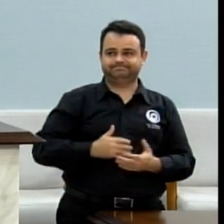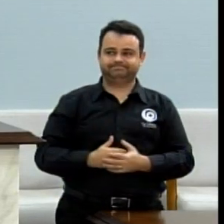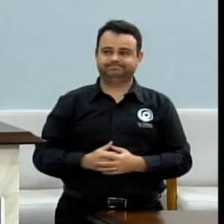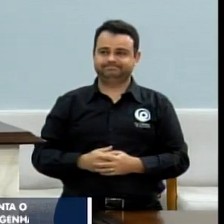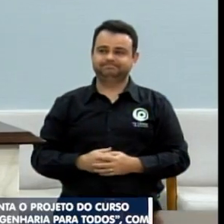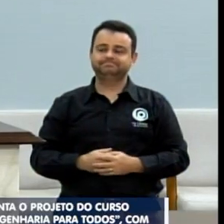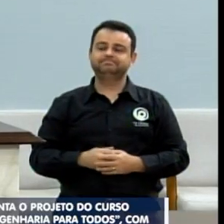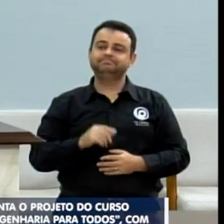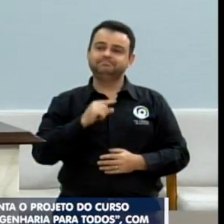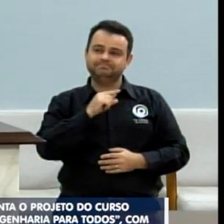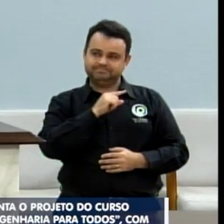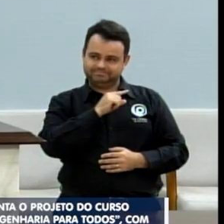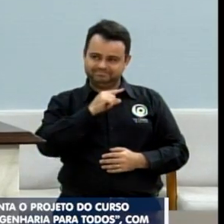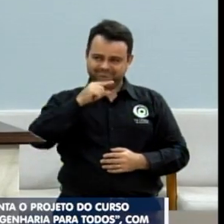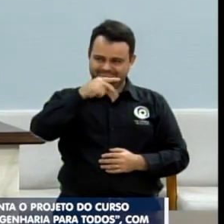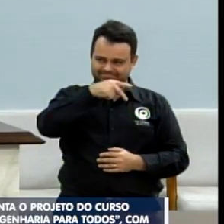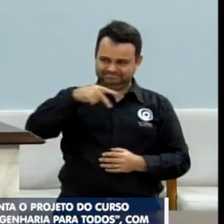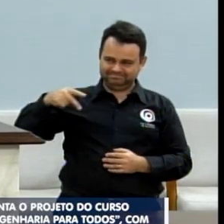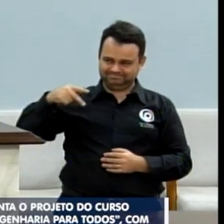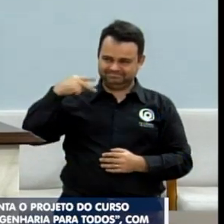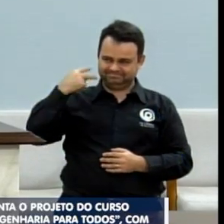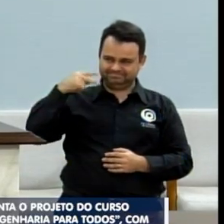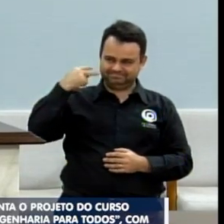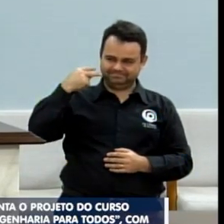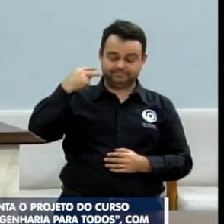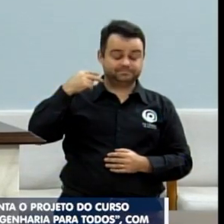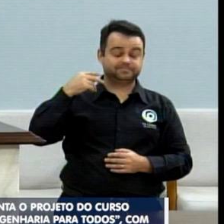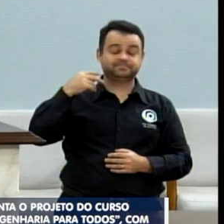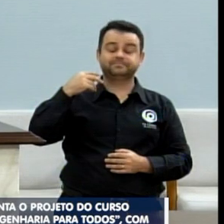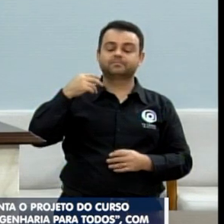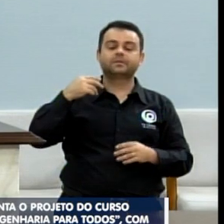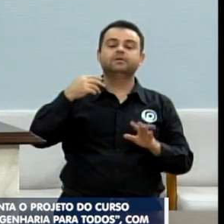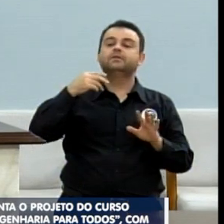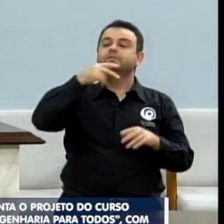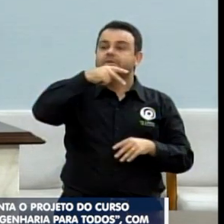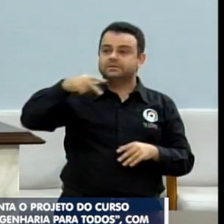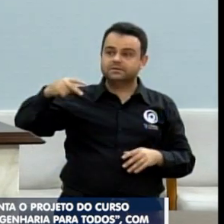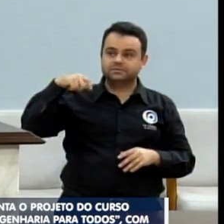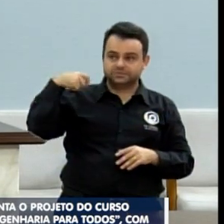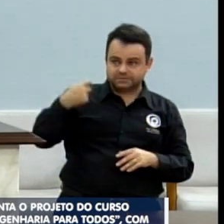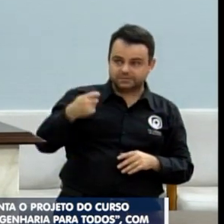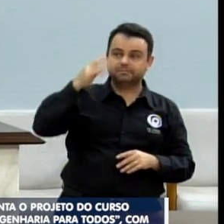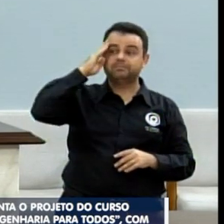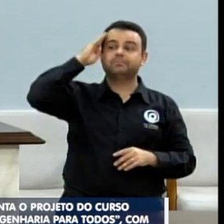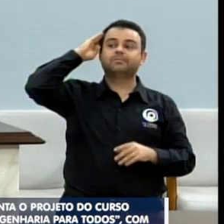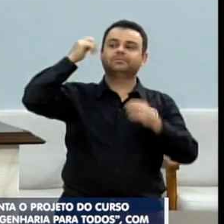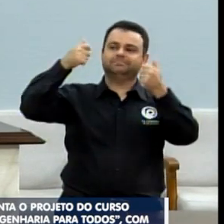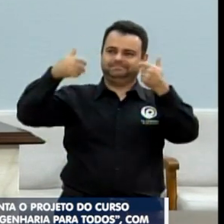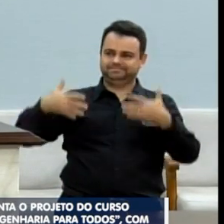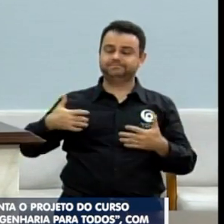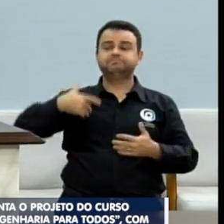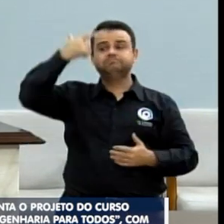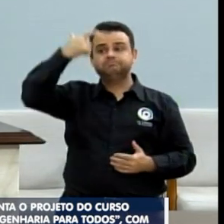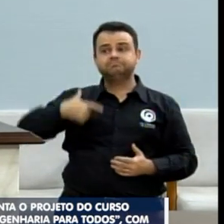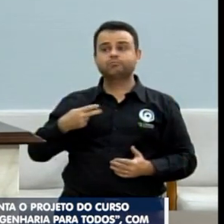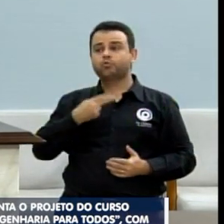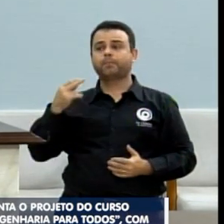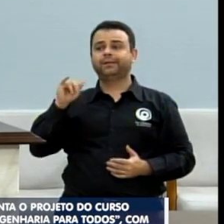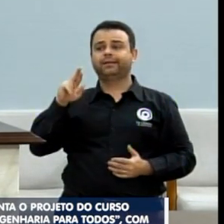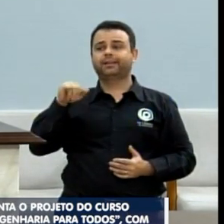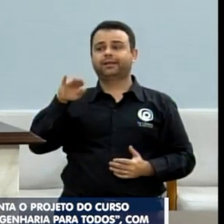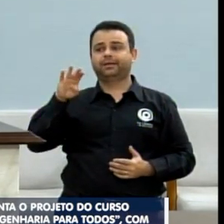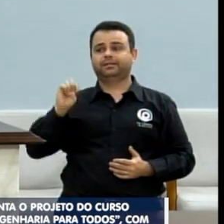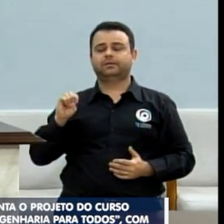Bom, como mencionado, eu sou a Irene Rodrigues, eu sou engenheira de produção, sou professora do curso de Engenharia Civil do